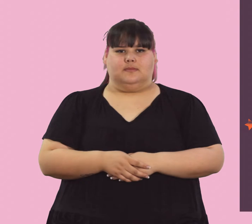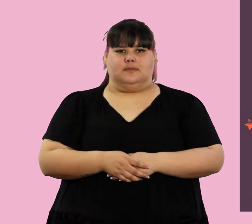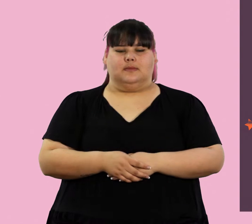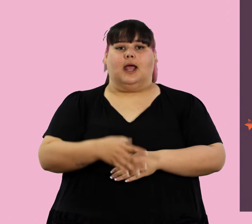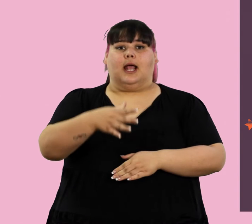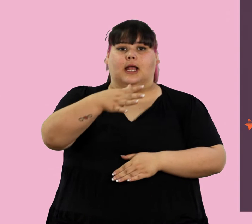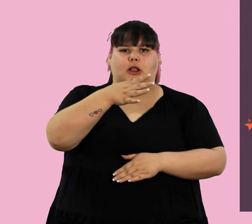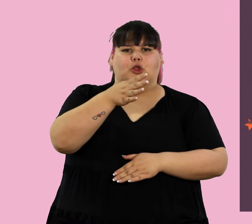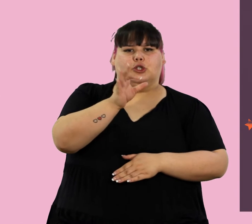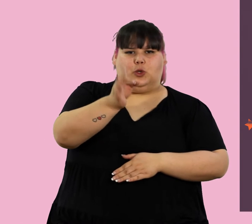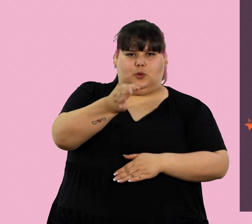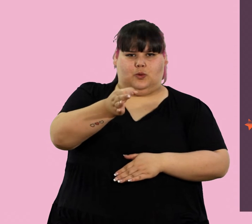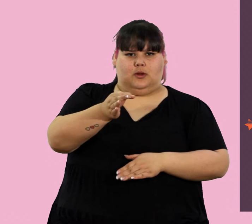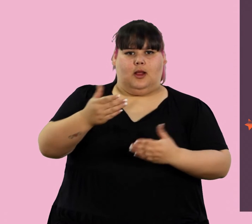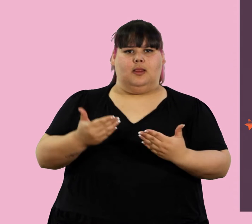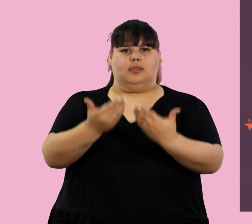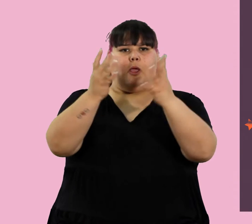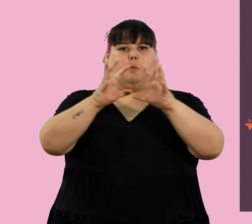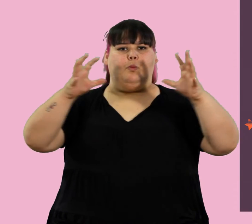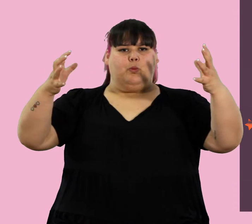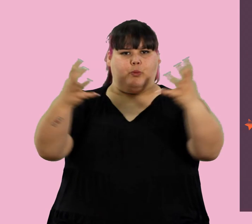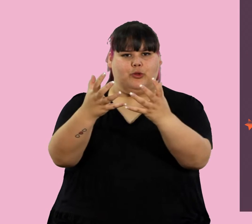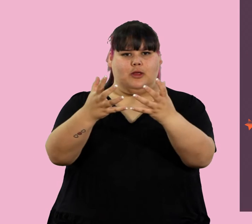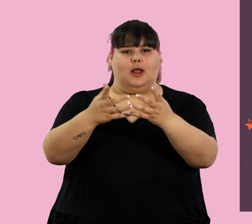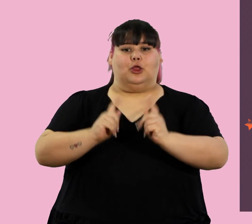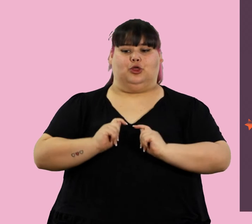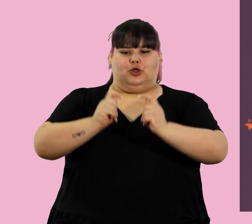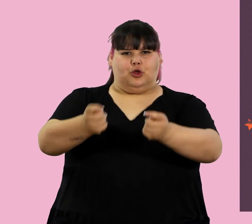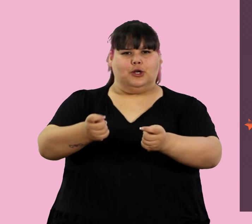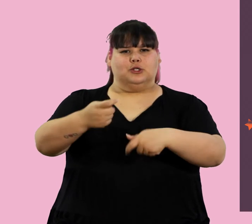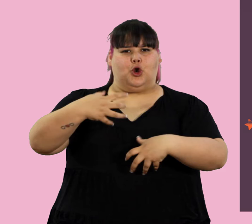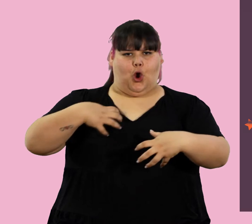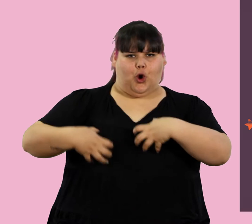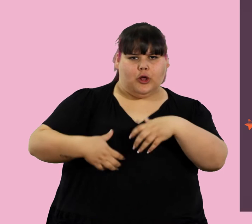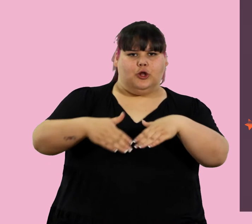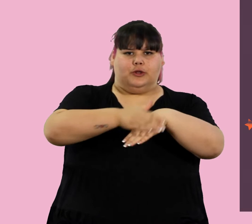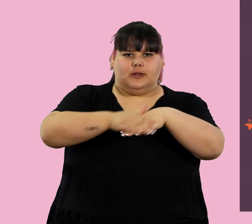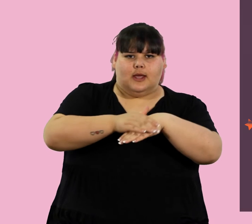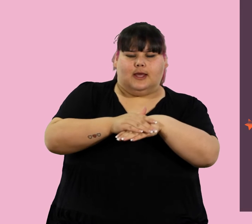14 de octubre, Día Mundial de la Donación de Órganos, Tejidos y Trasplantes.